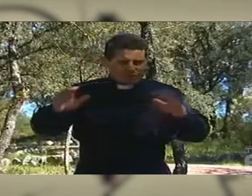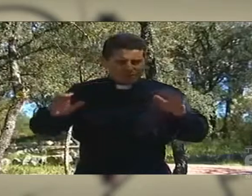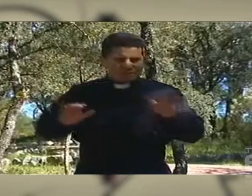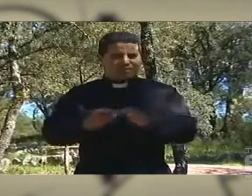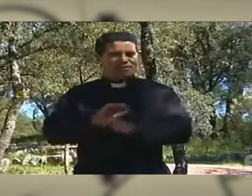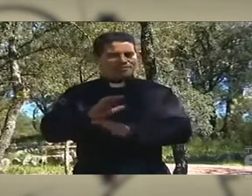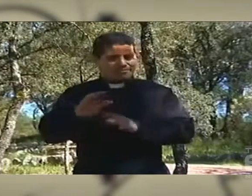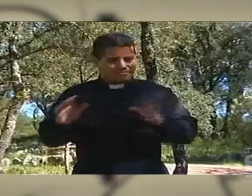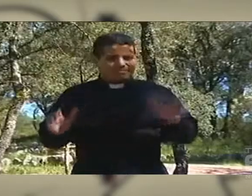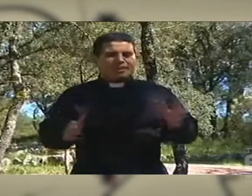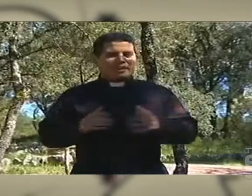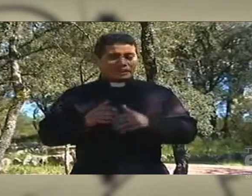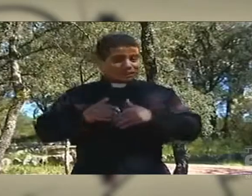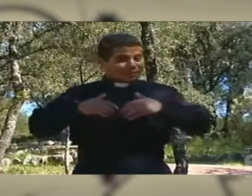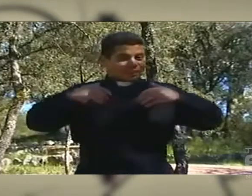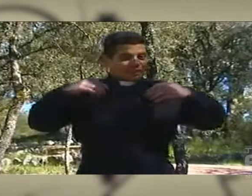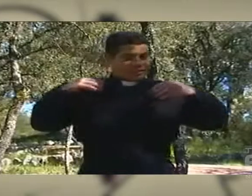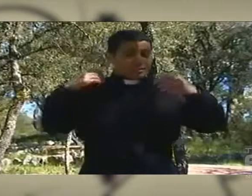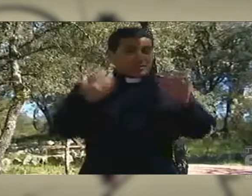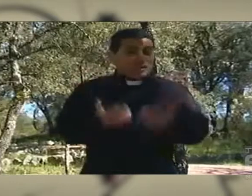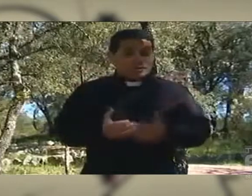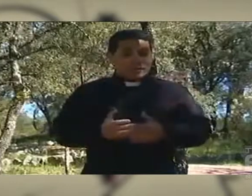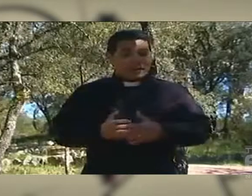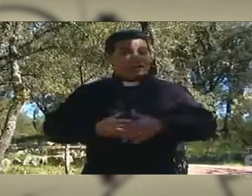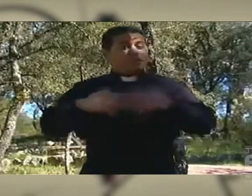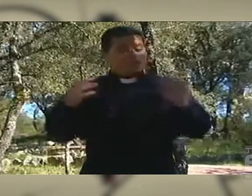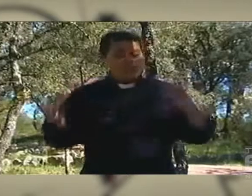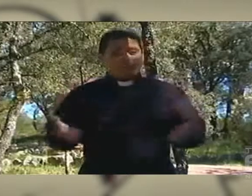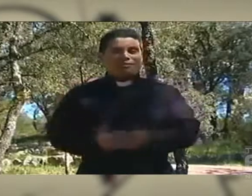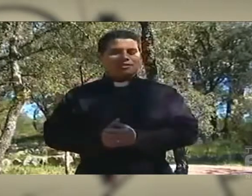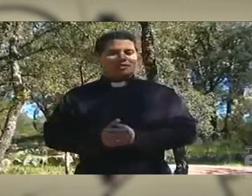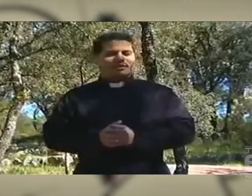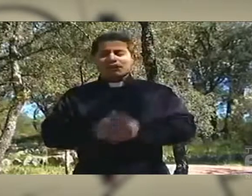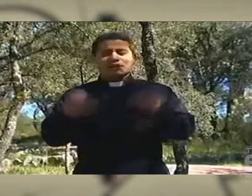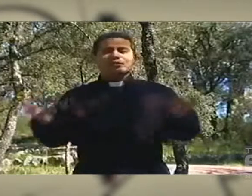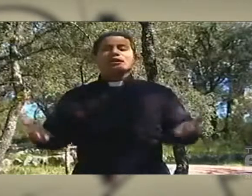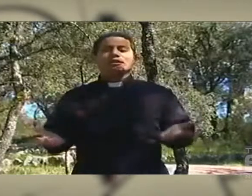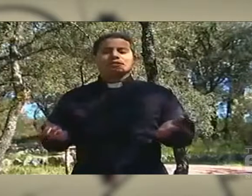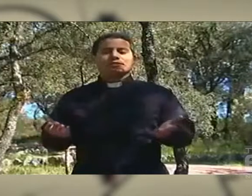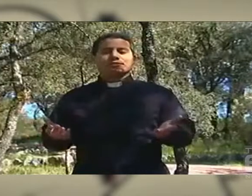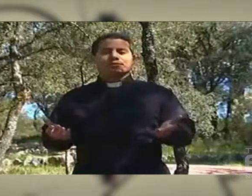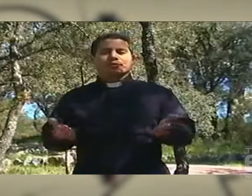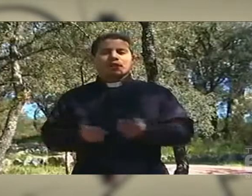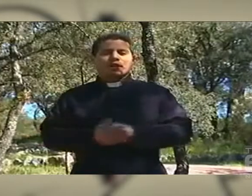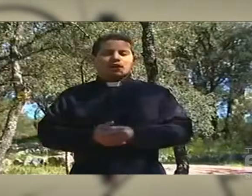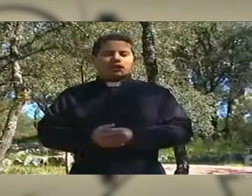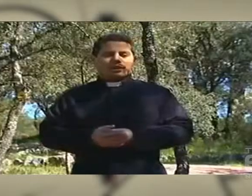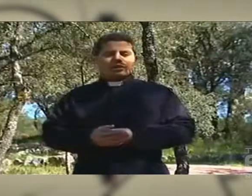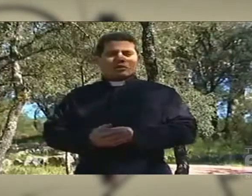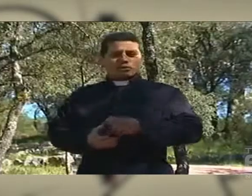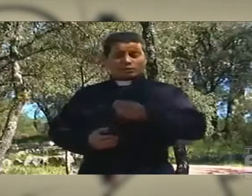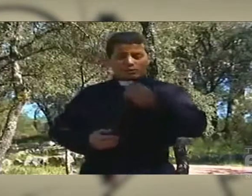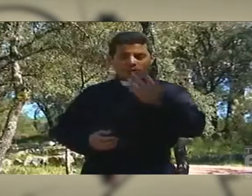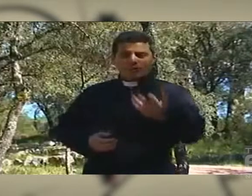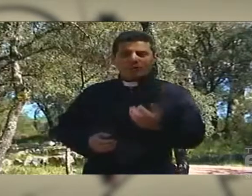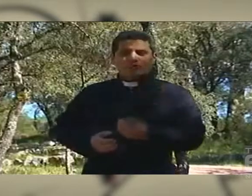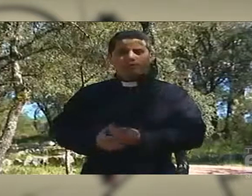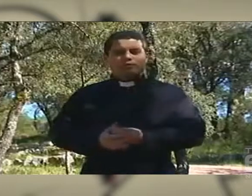dia 6 de abril, no dia de hoje, que a igreja celebra em memória São Marcelino. Para